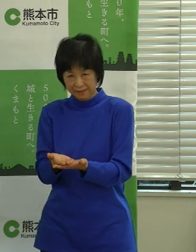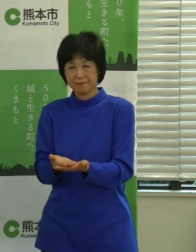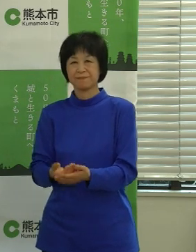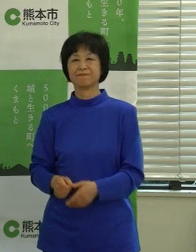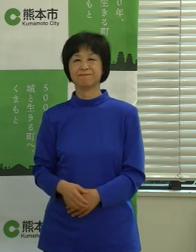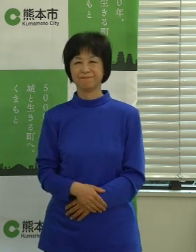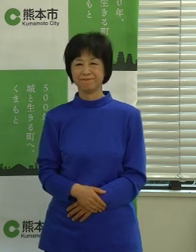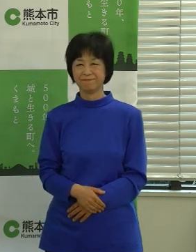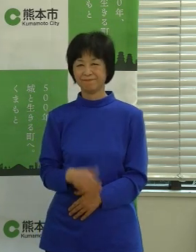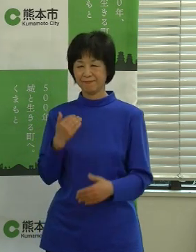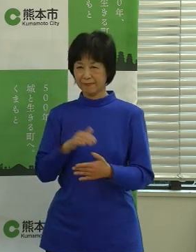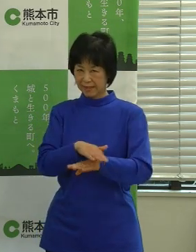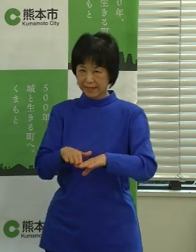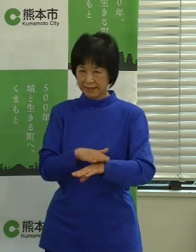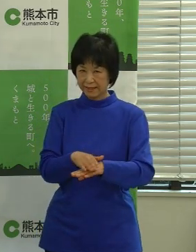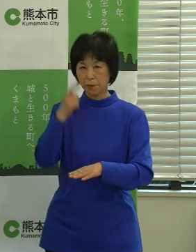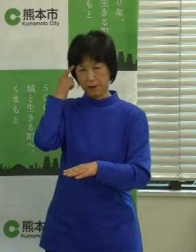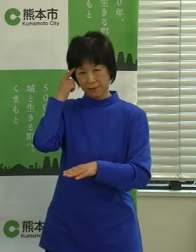はい、どうぞ。